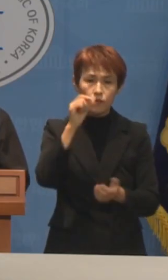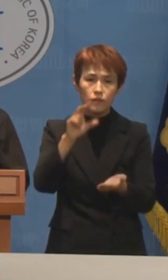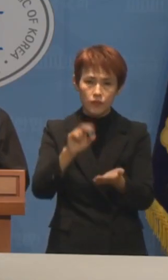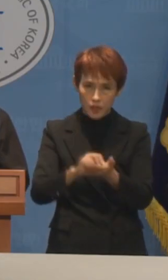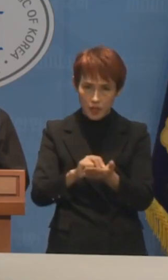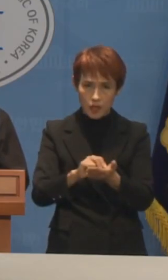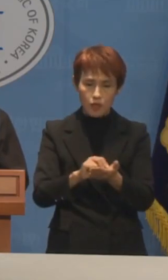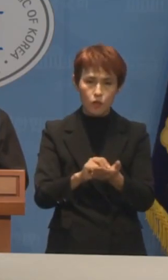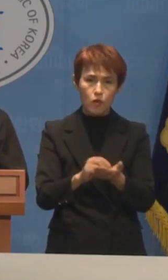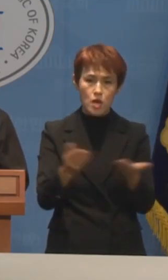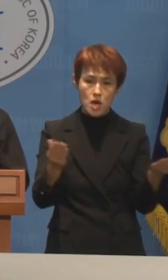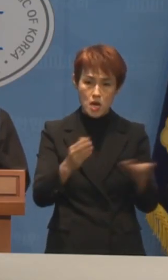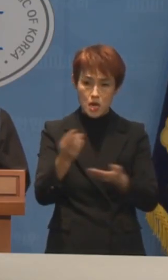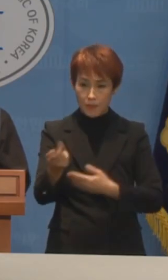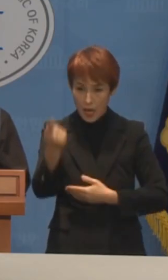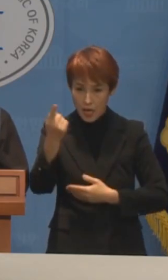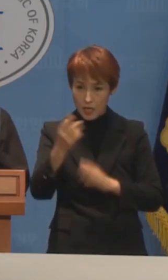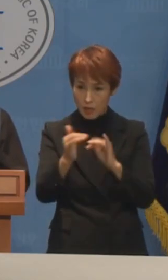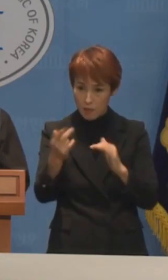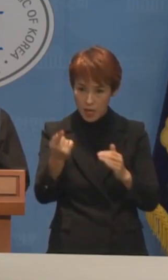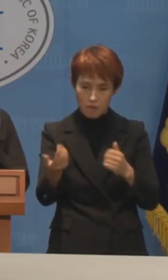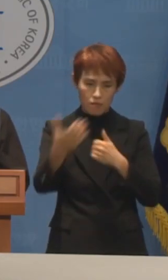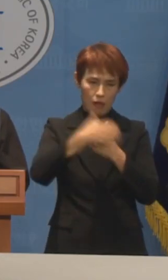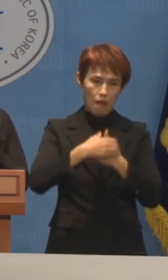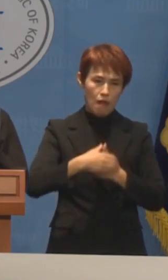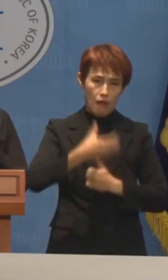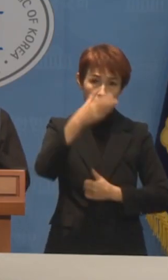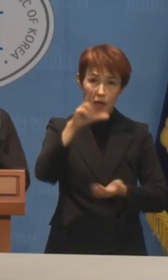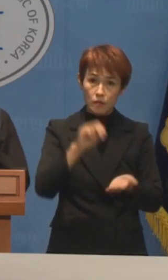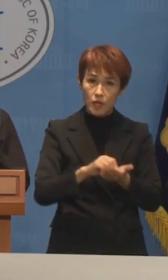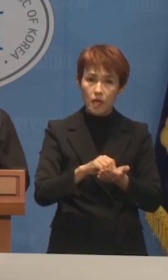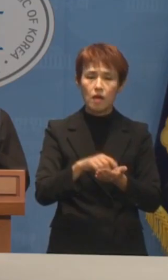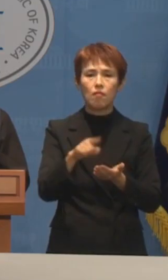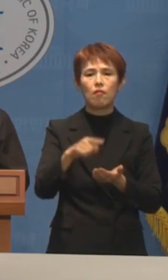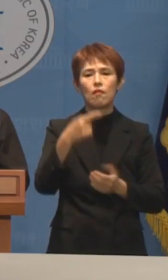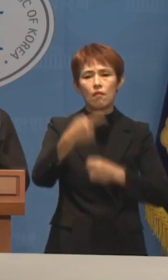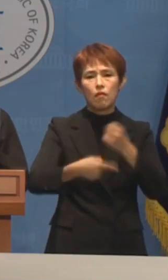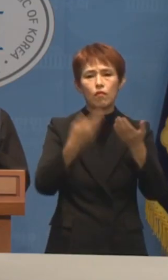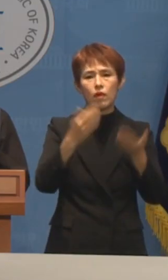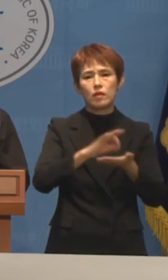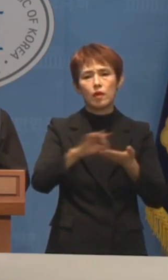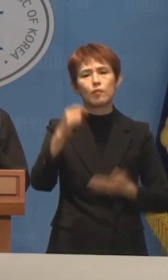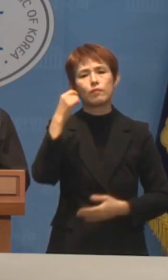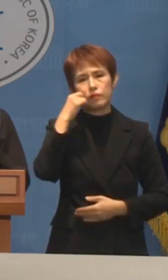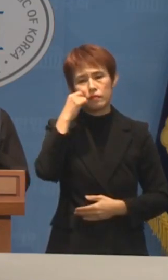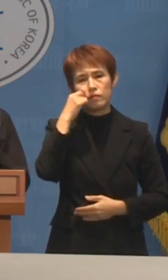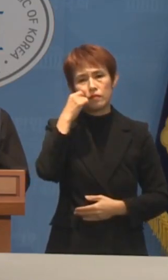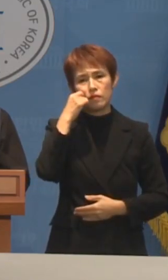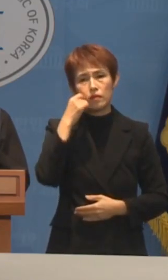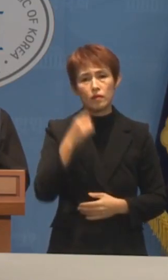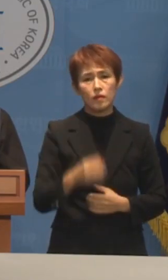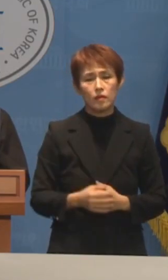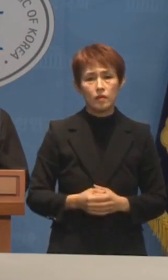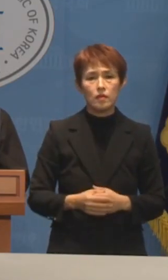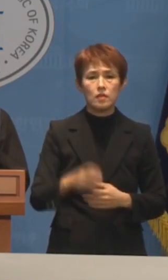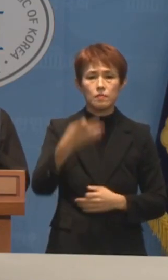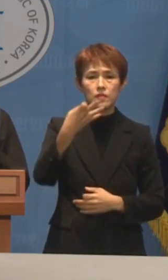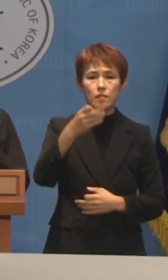겸배 문제의 해결 없이는 집배원의 연가 사용은 제한될 수밖에 없고 이것이 총